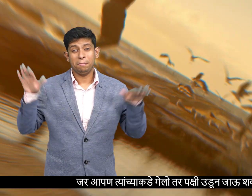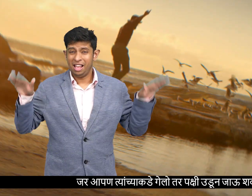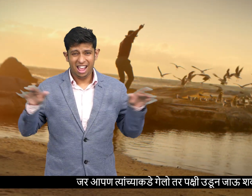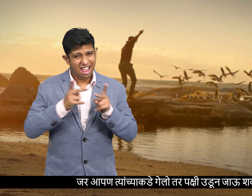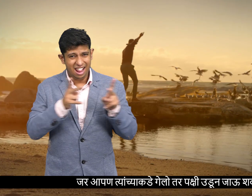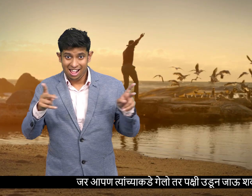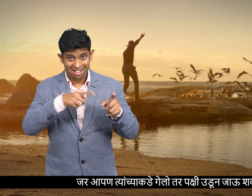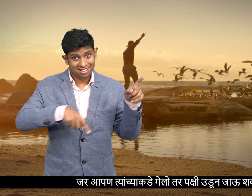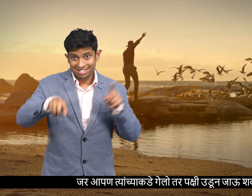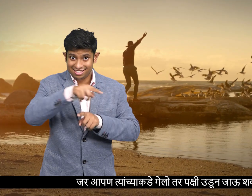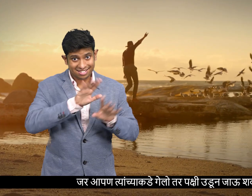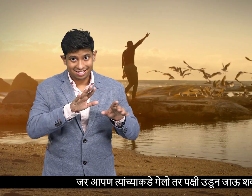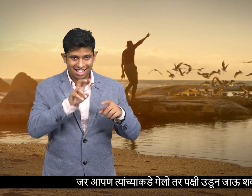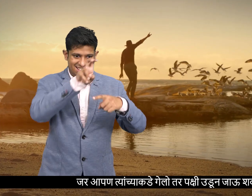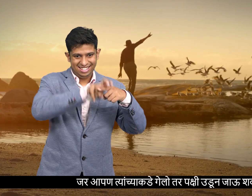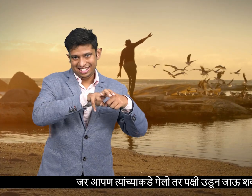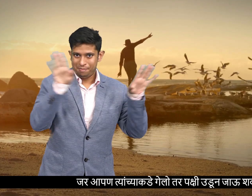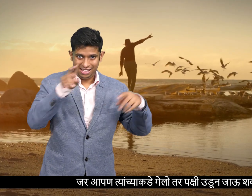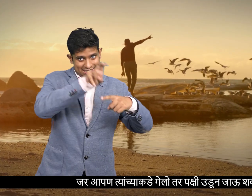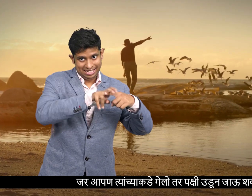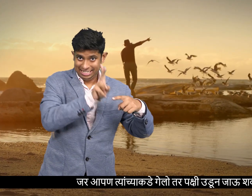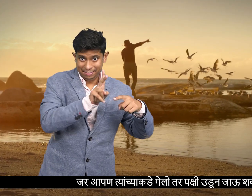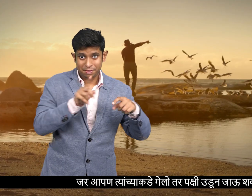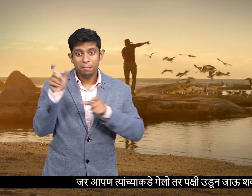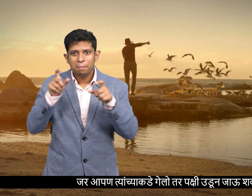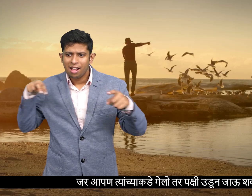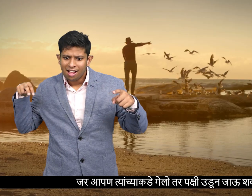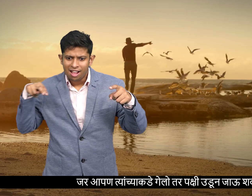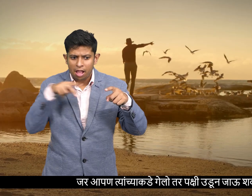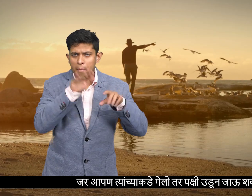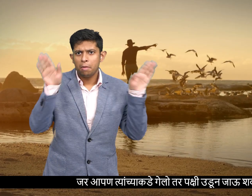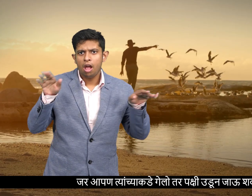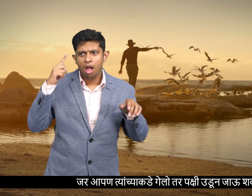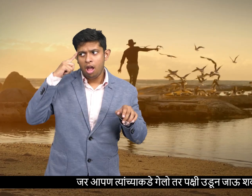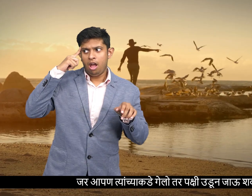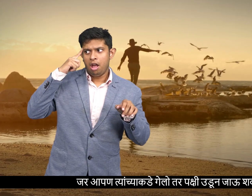जर आपण त्यांच्याकडे गेलो तर पक्षी उडून जाऊ शकतात.